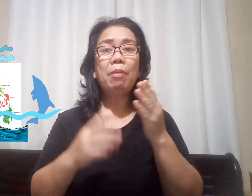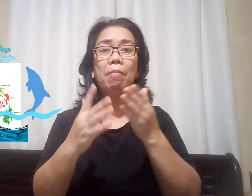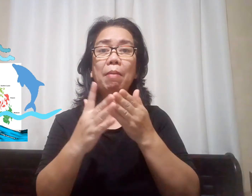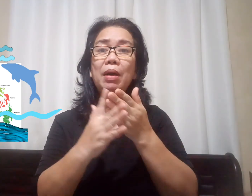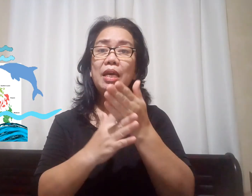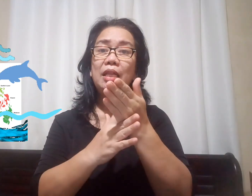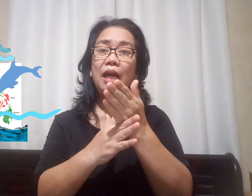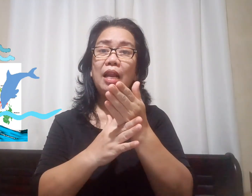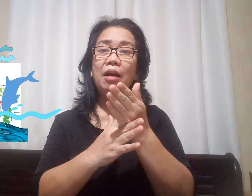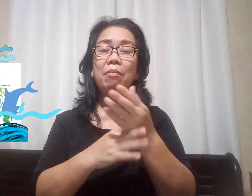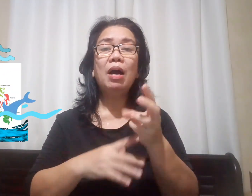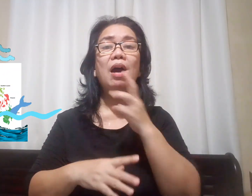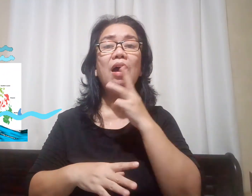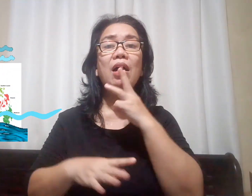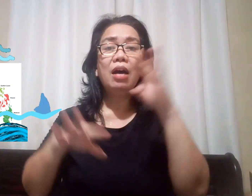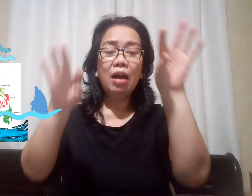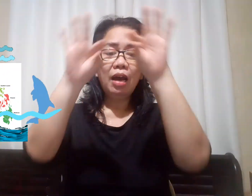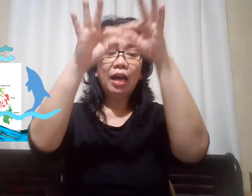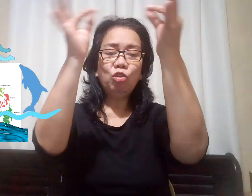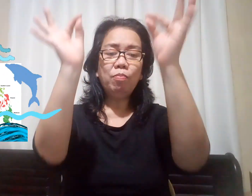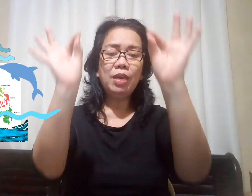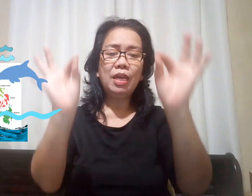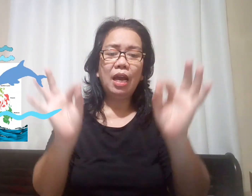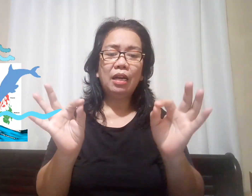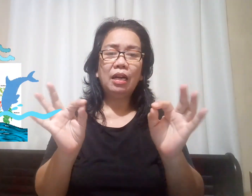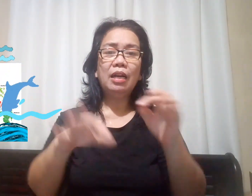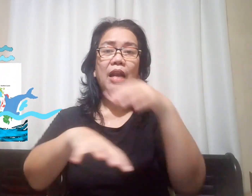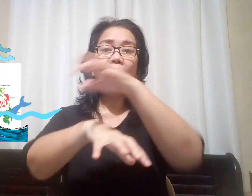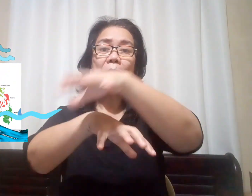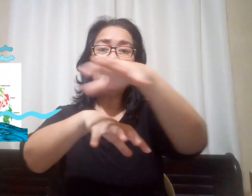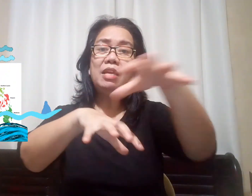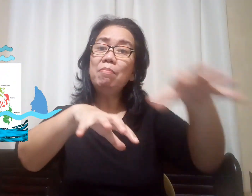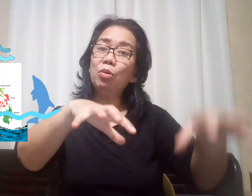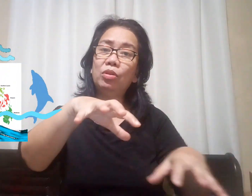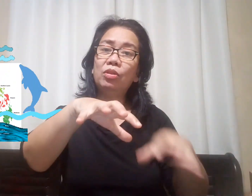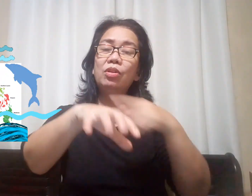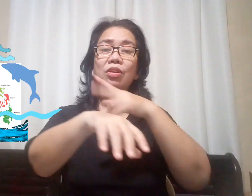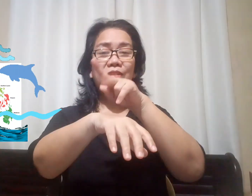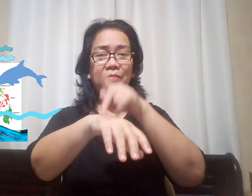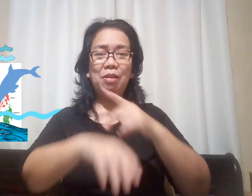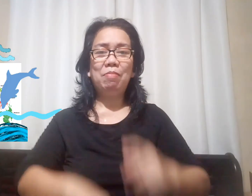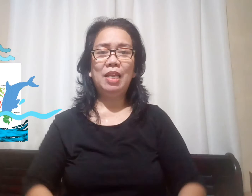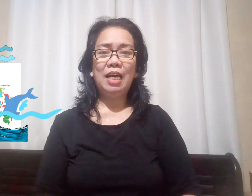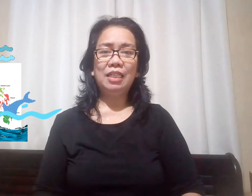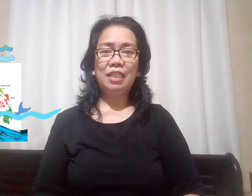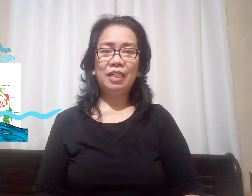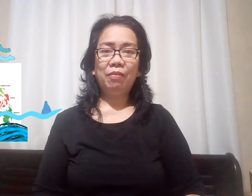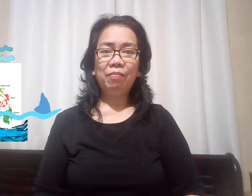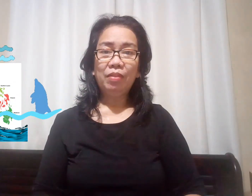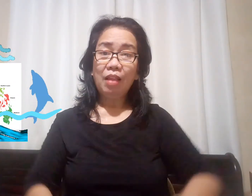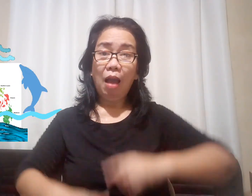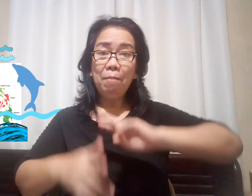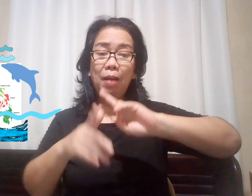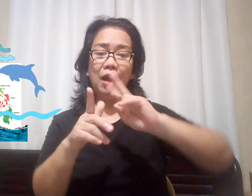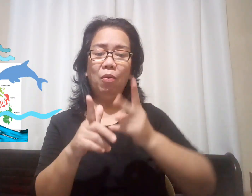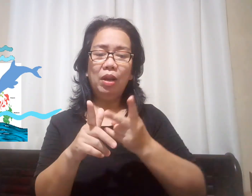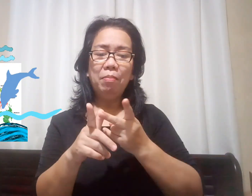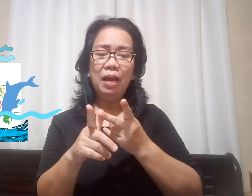pamamagitan ng mga katubigang nakapalibot sa Pilipinas. Ang pangalawa naman